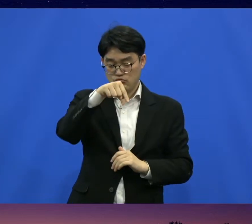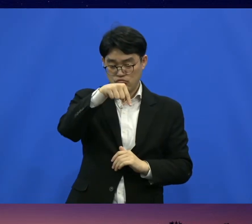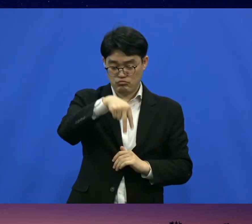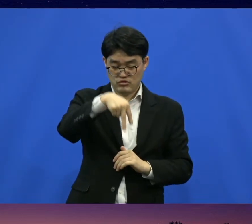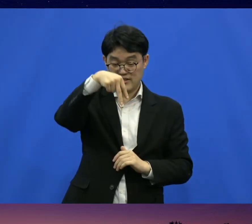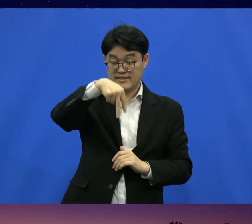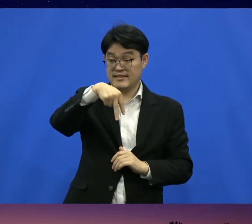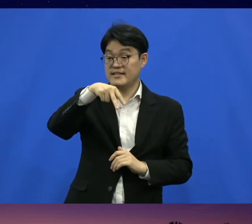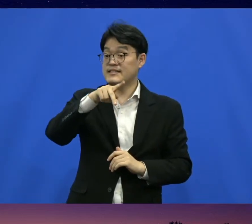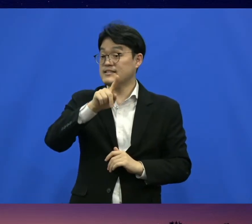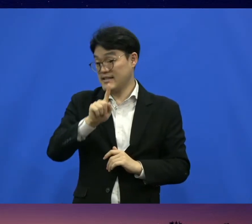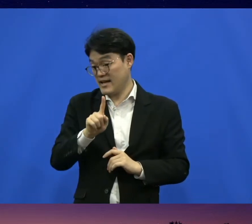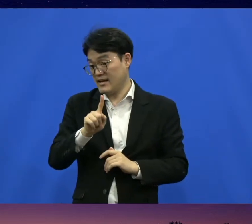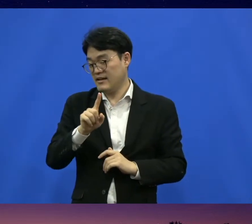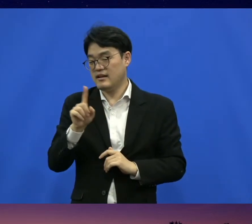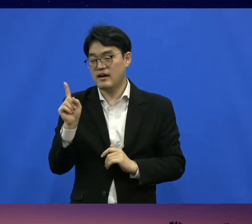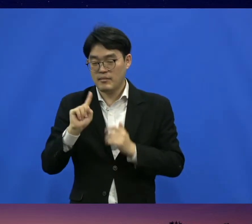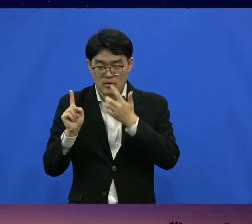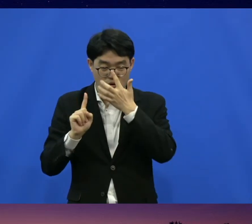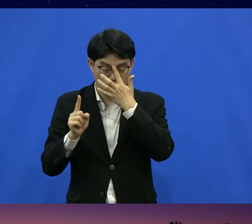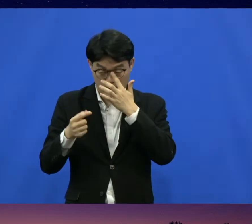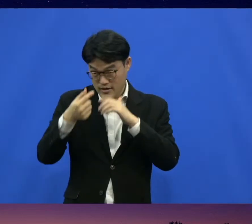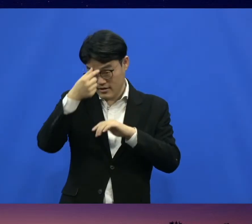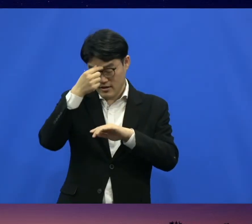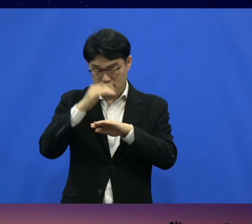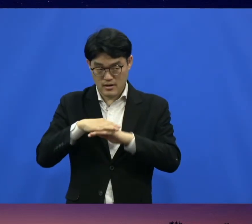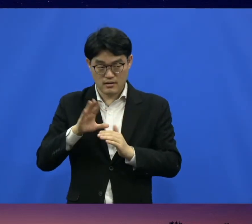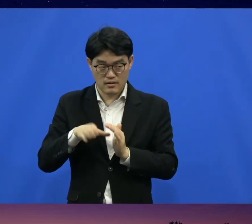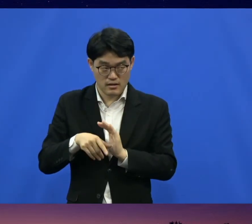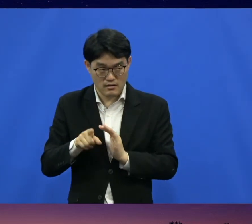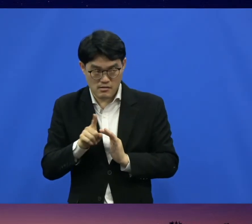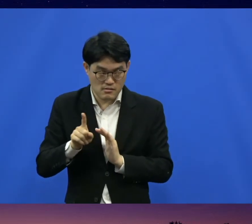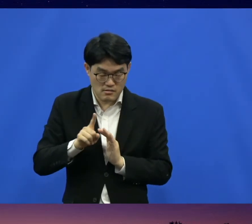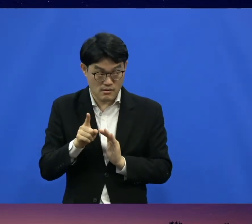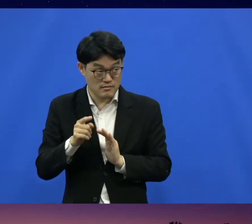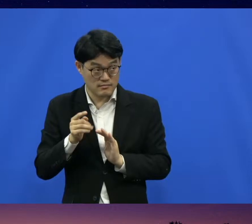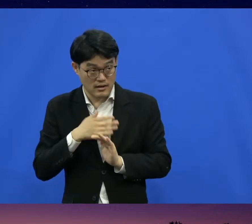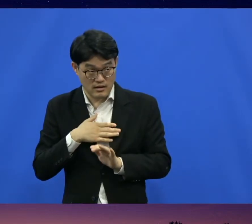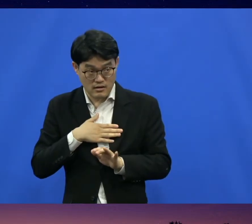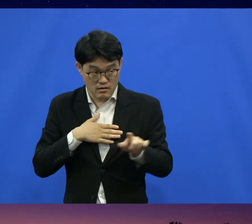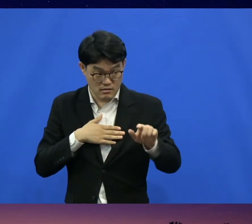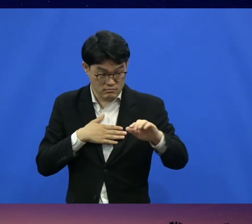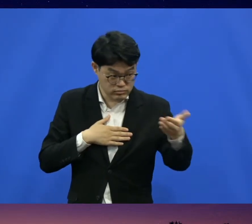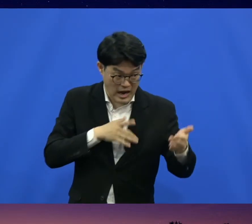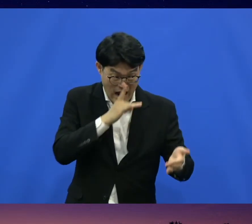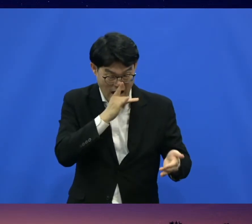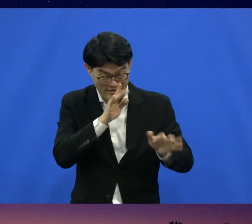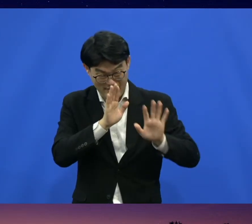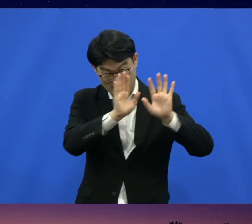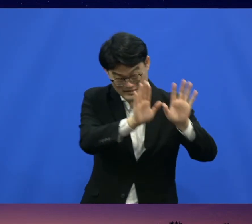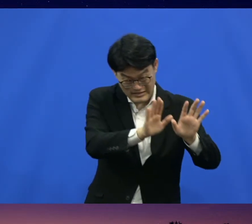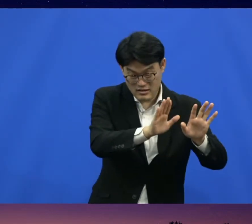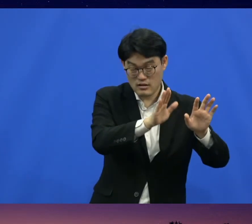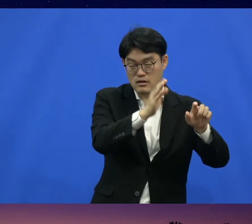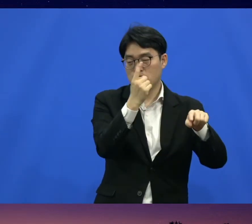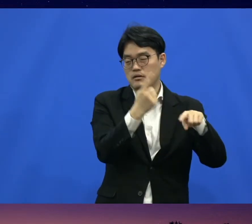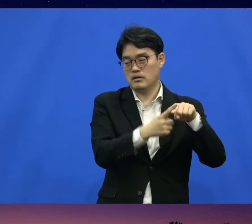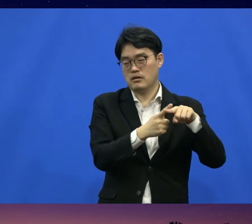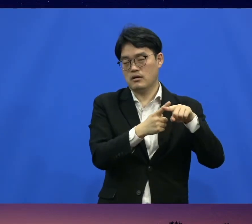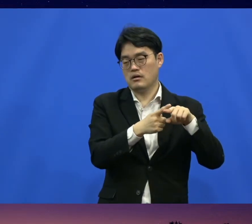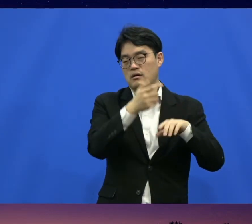가진 거죠. 예배의 기능적인 일에만 몰두하고 거룩한 일에 참여했으나 결국은 비거로 끝나는 사람.